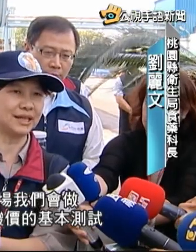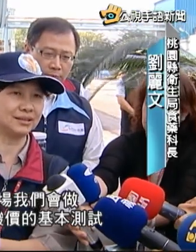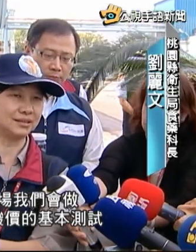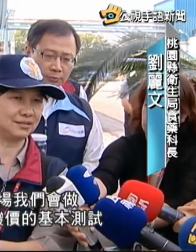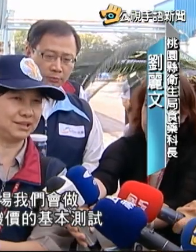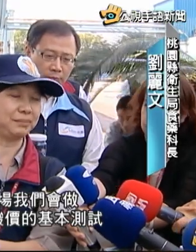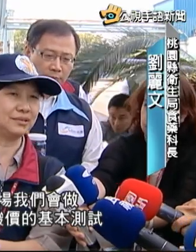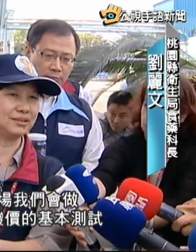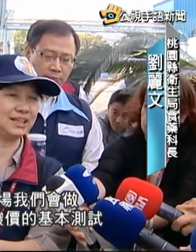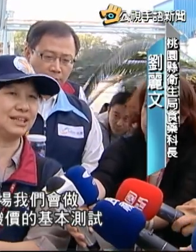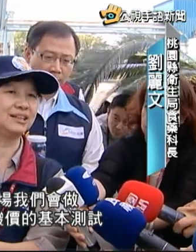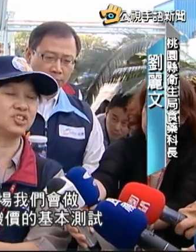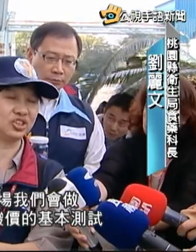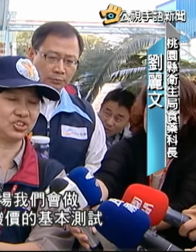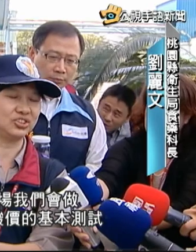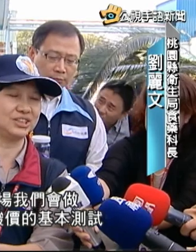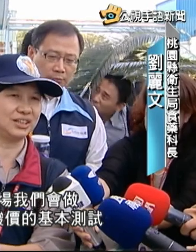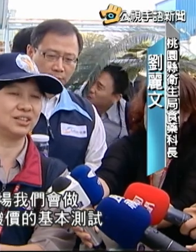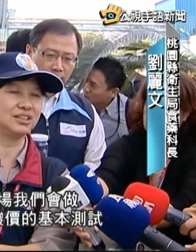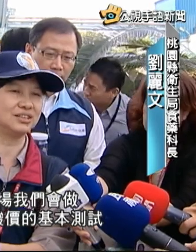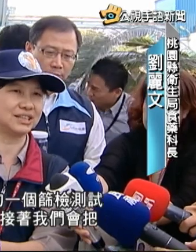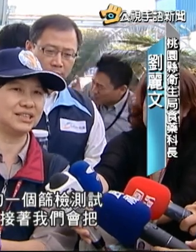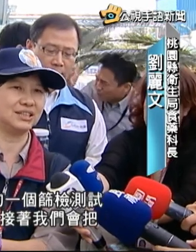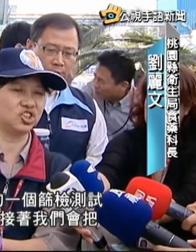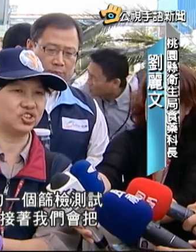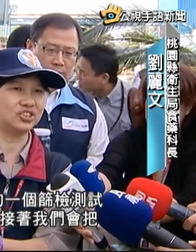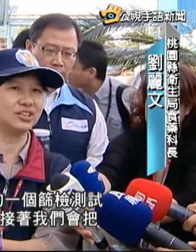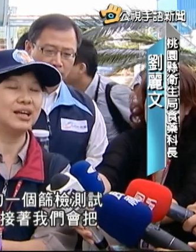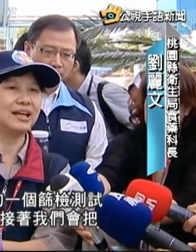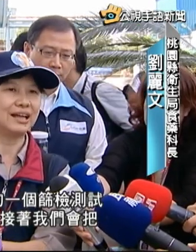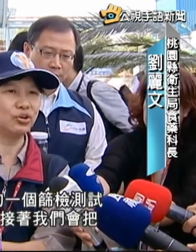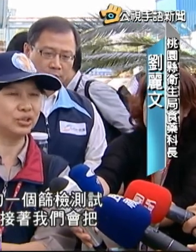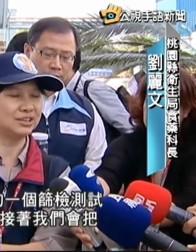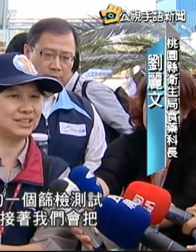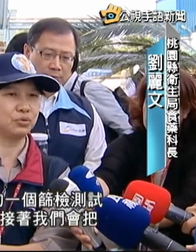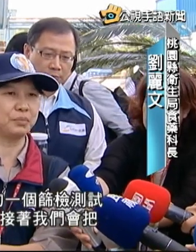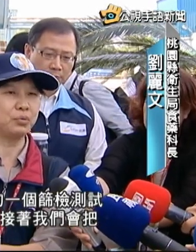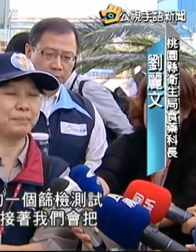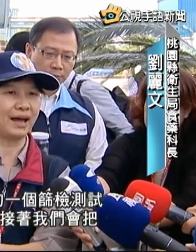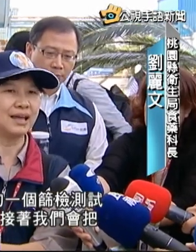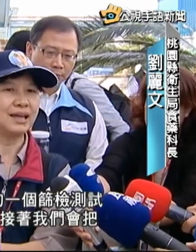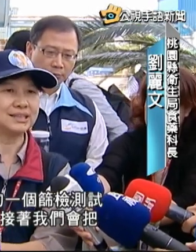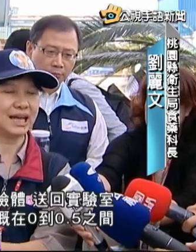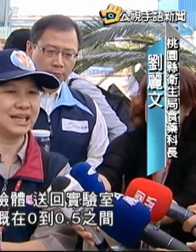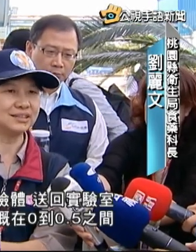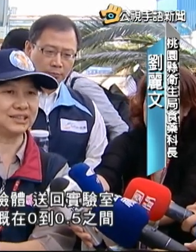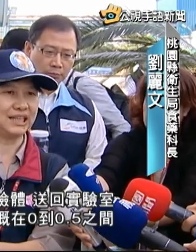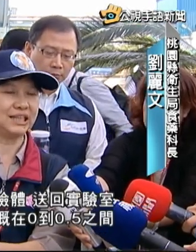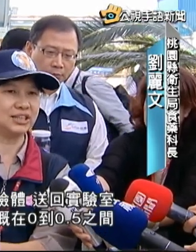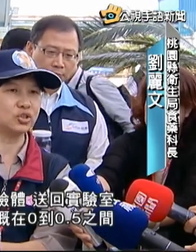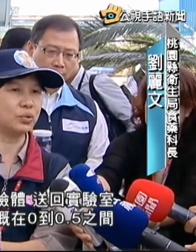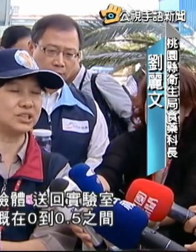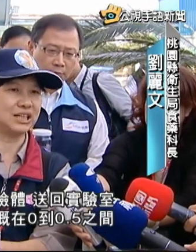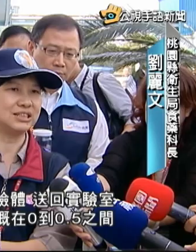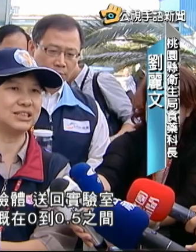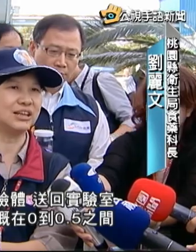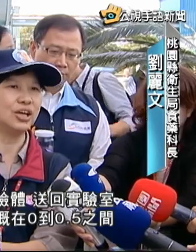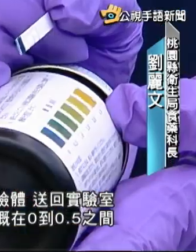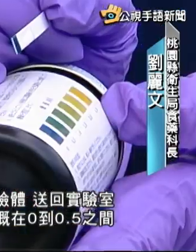的基本的先一个测试，简略的一个筛检测试。然后呢，接着我们会把采样的检体送回实验室，数据